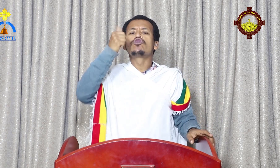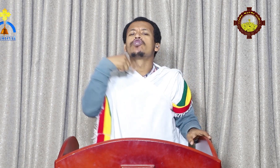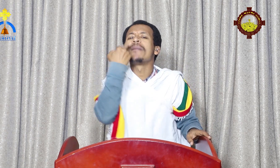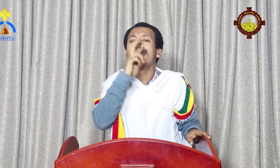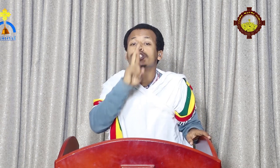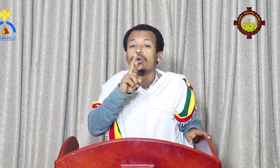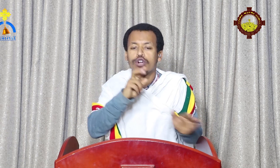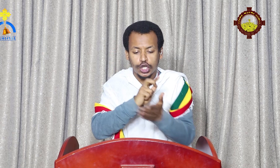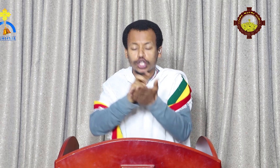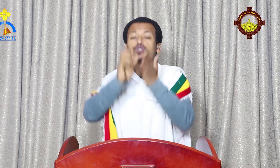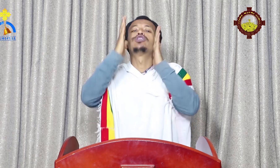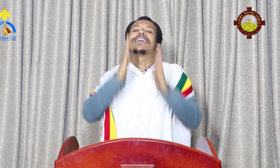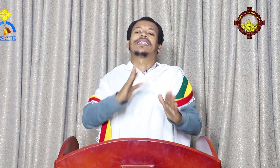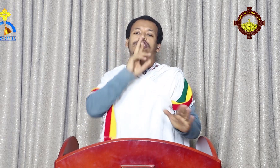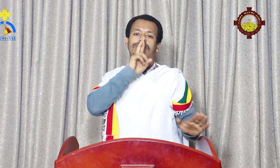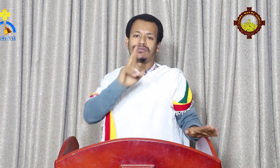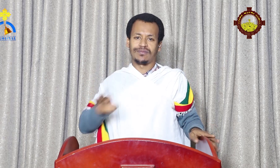ዋናዎቹን እነማናቸው ቅዱሳን ናቸው